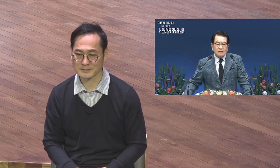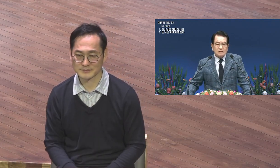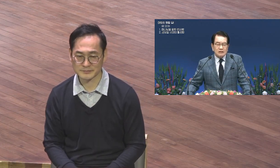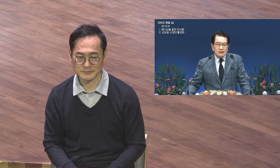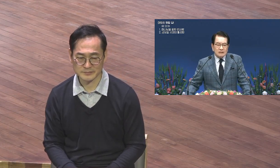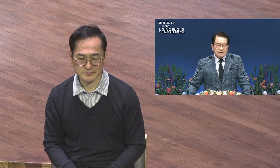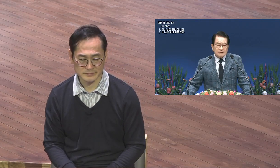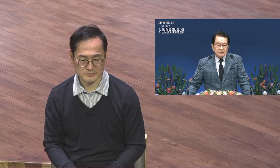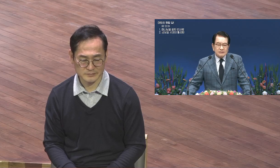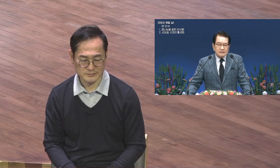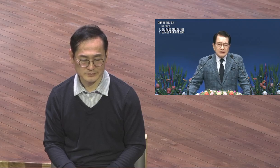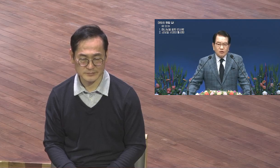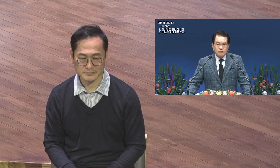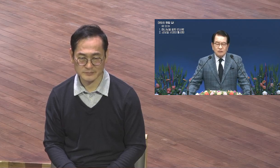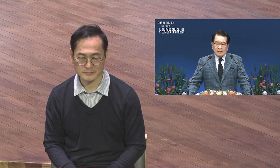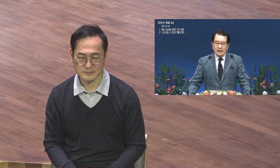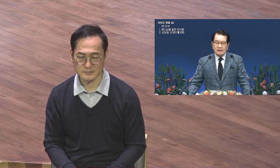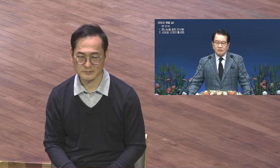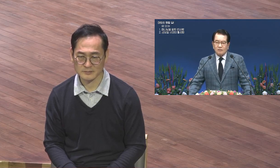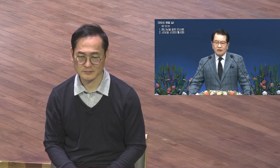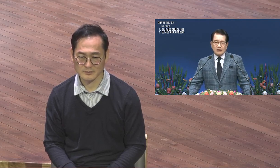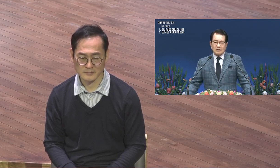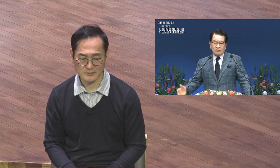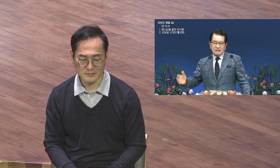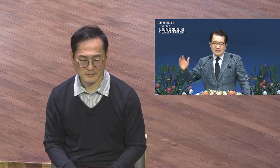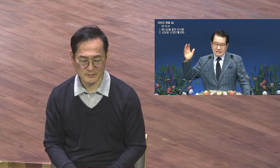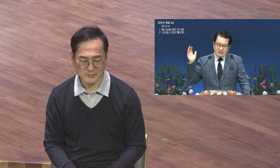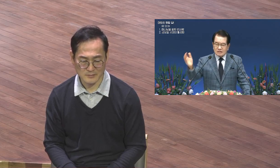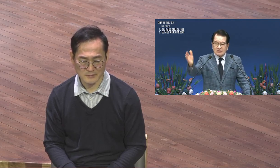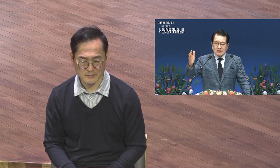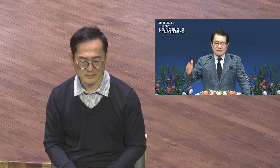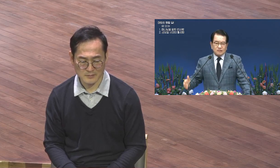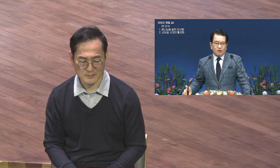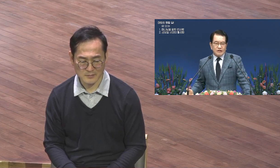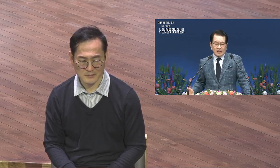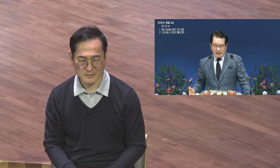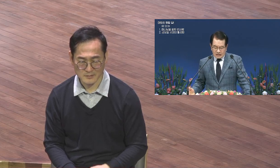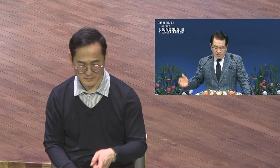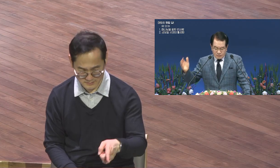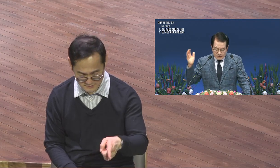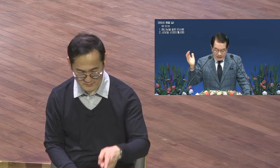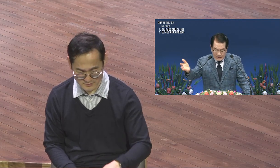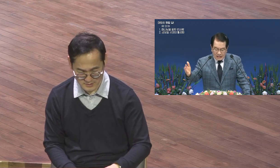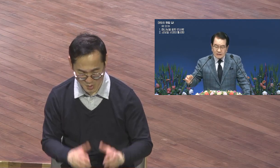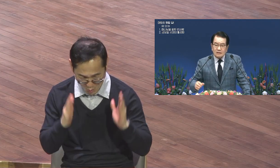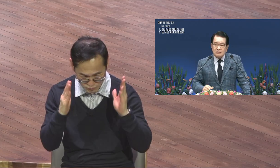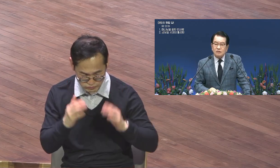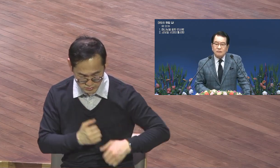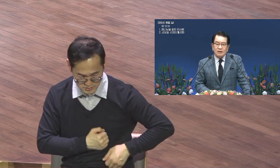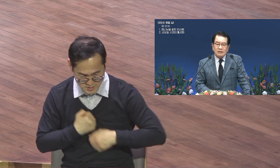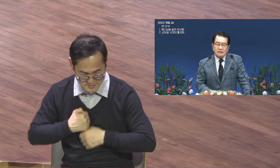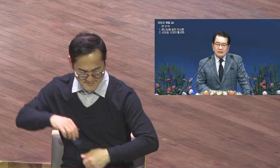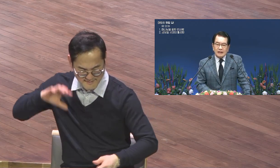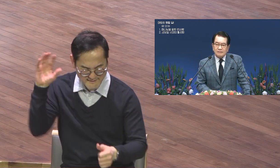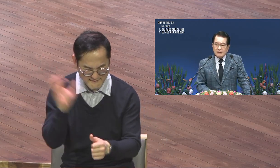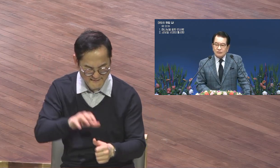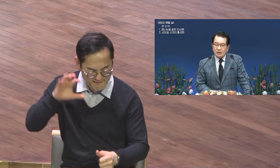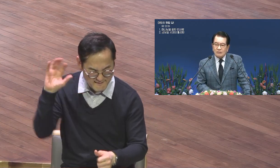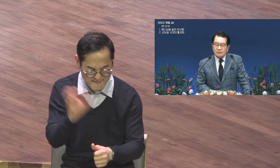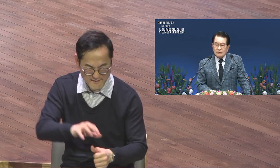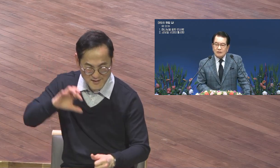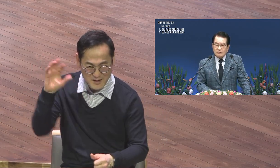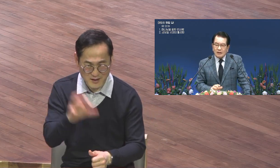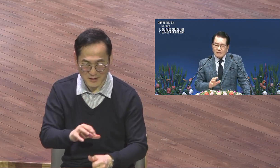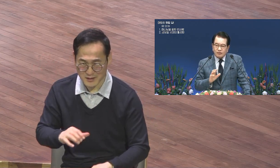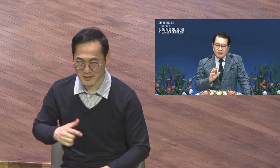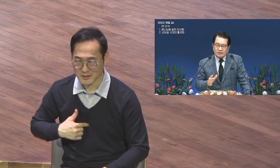자기 풀에 그냥 어? 자기 공부 안 했다고 못 했다고 니는 좋은 데 가야 된다고 막 억지로 막